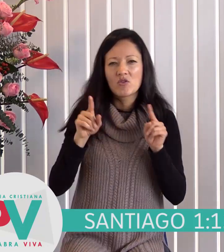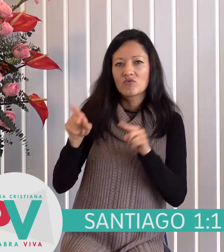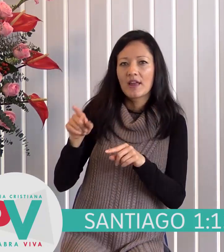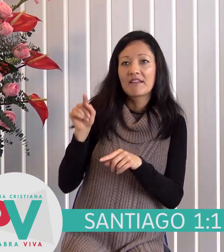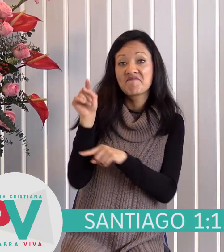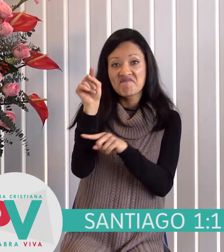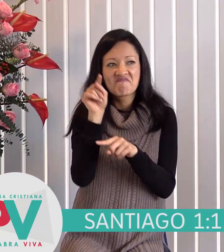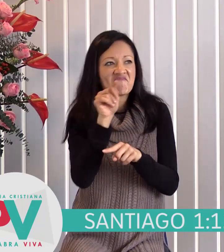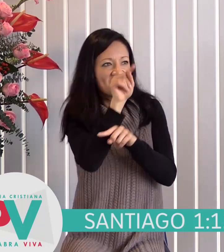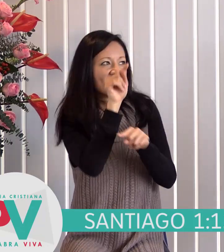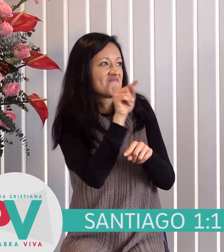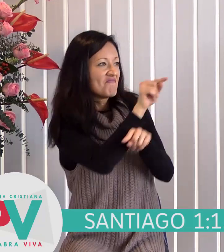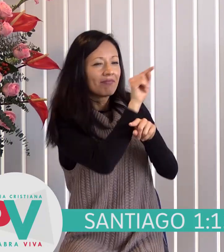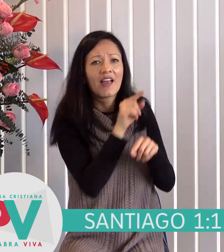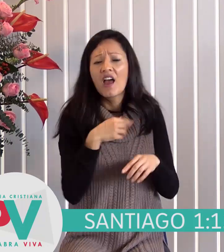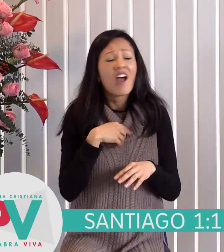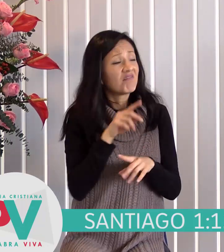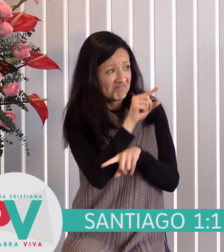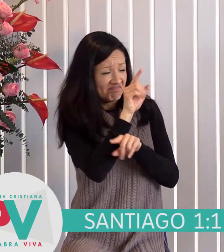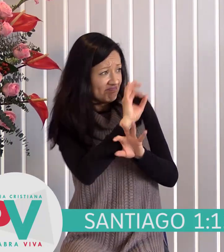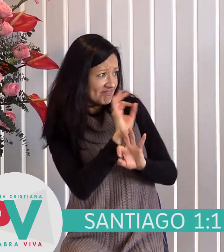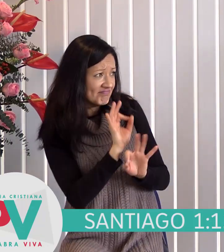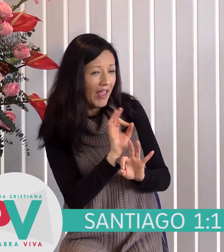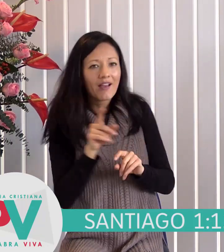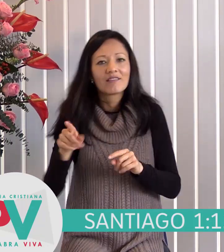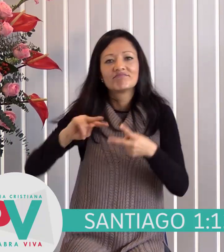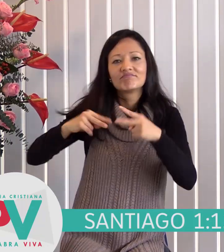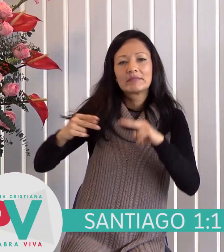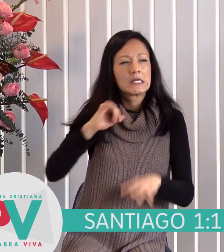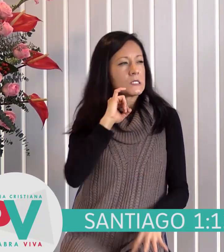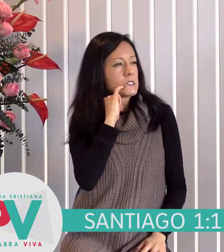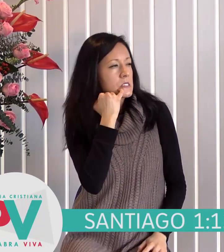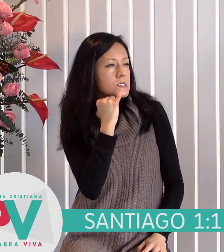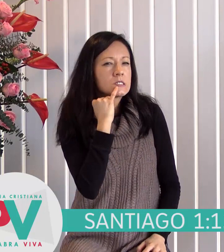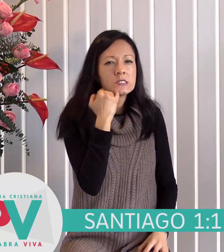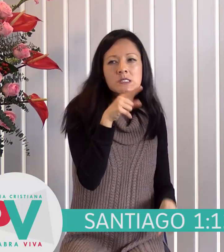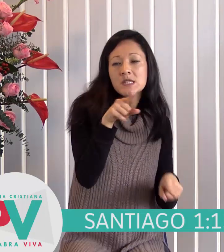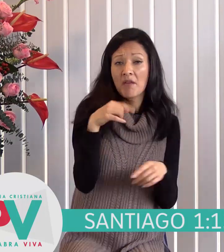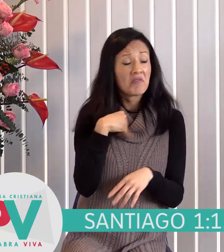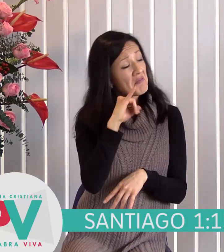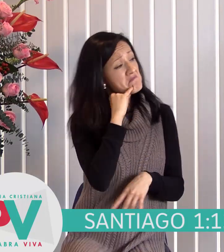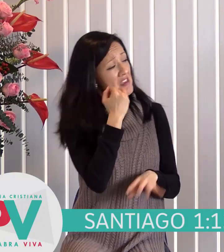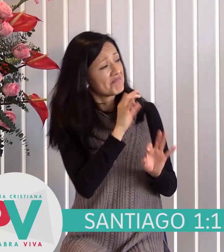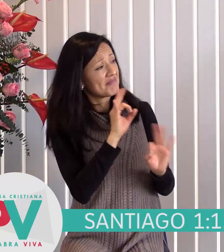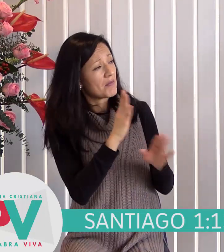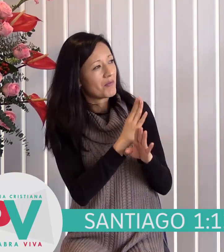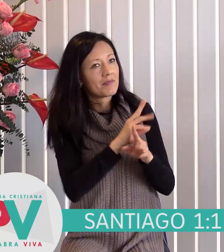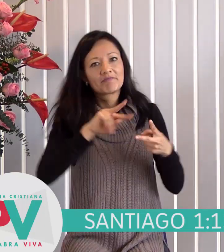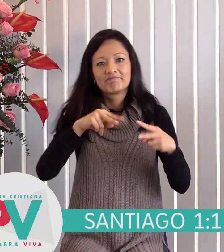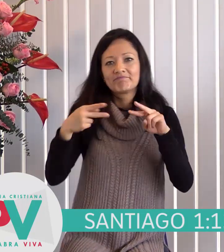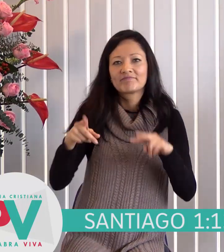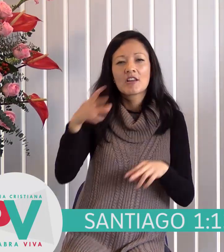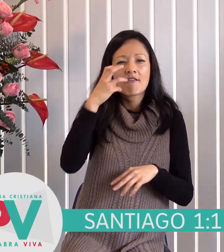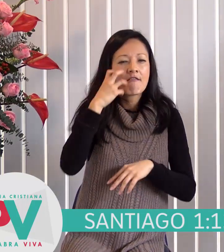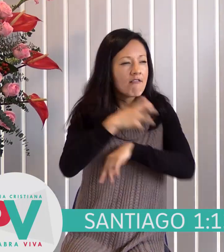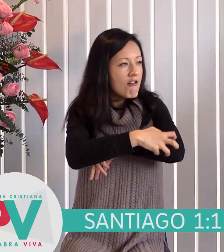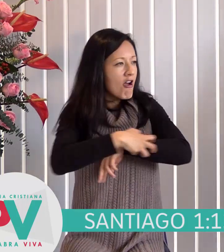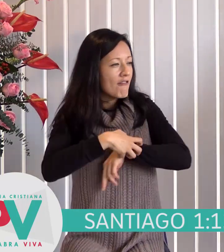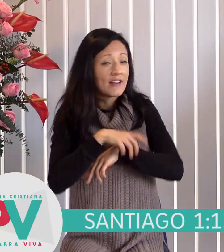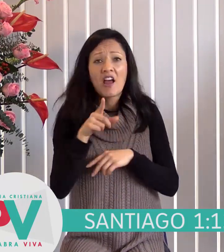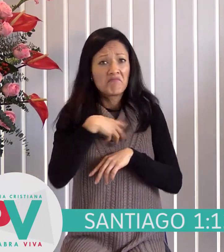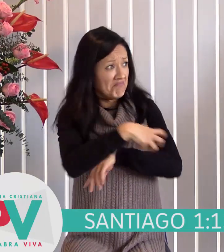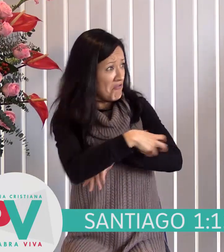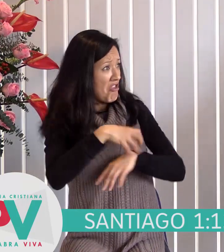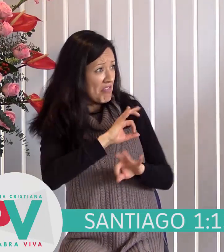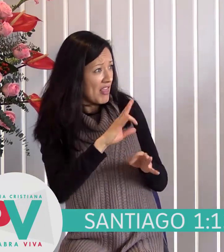pasa criticando. No, para mí la crítica no es, pero se la pasa envidiando. No, para mí la envidia no es problema, pero se la pasa robando. No, para